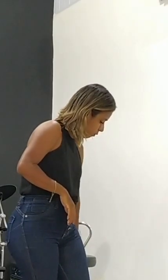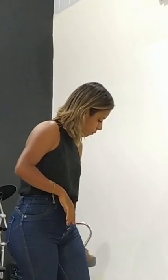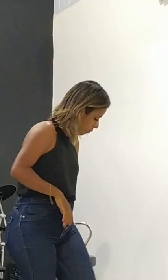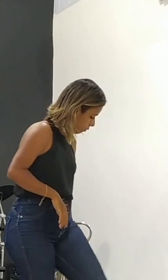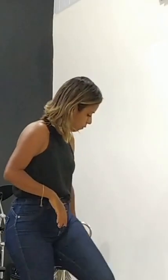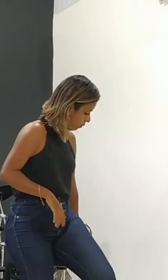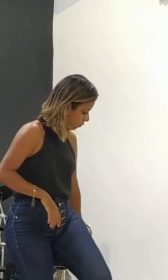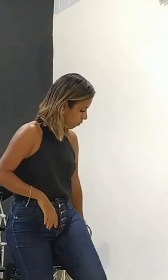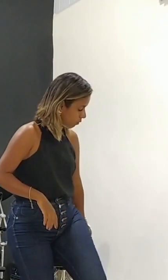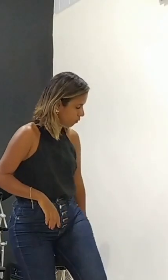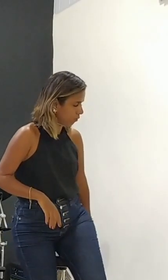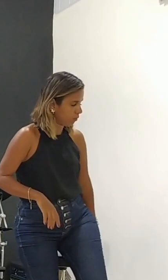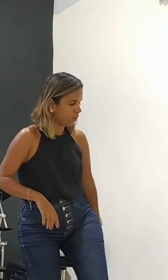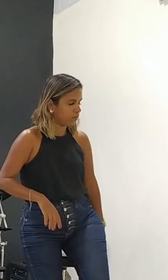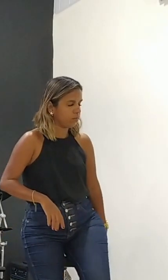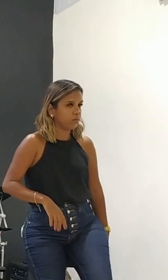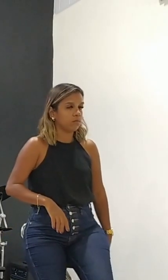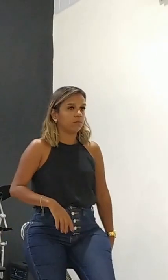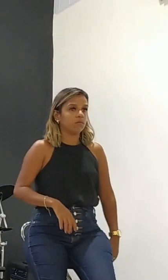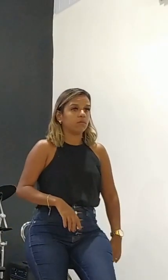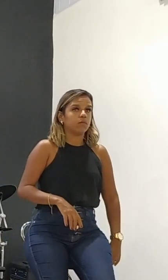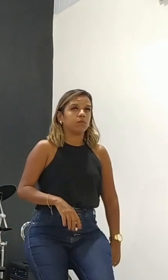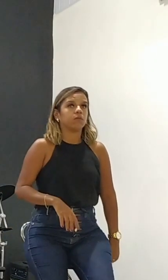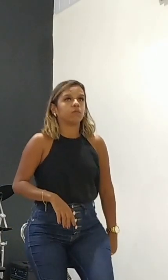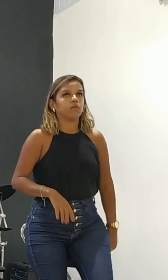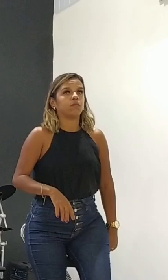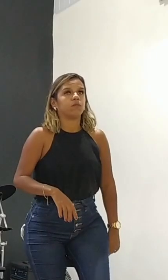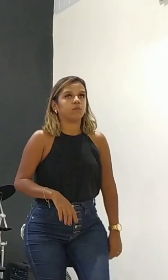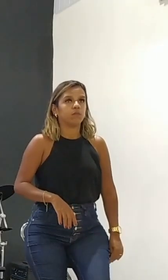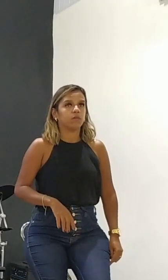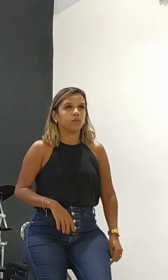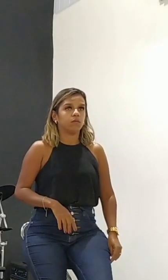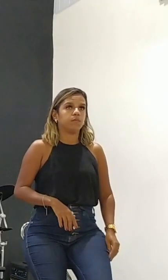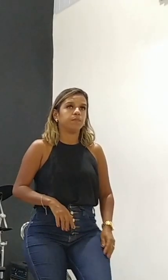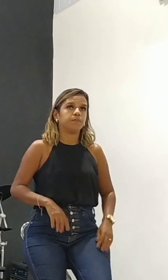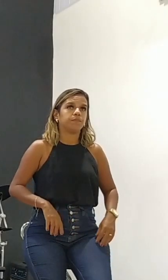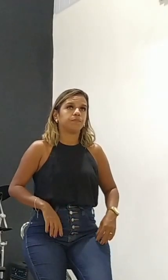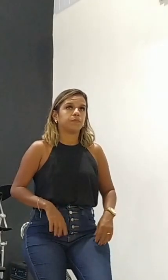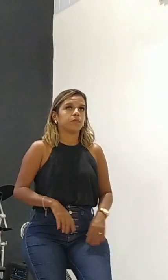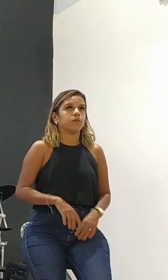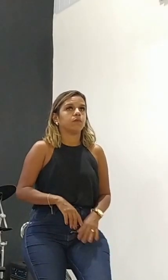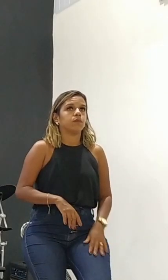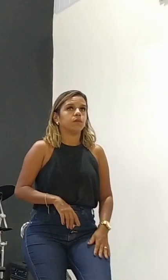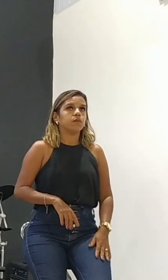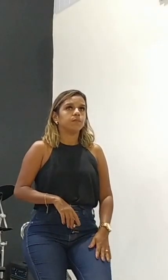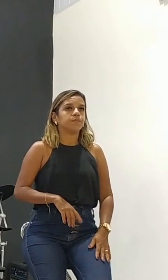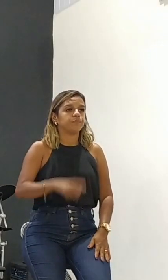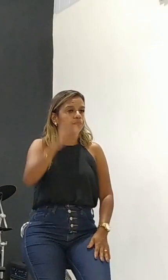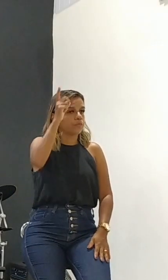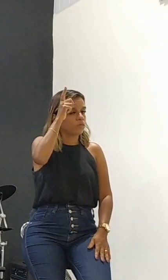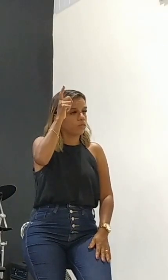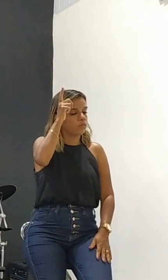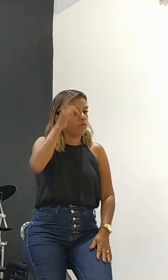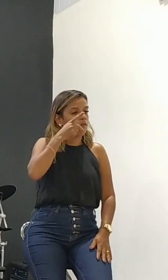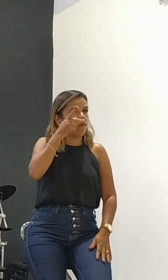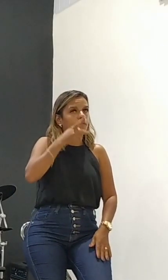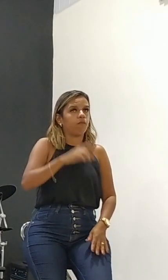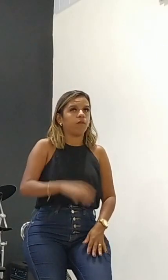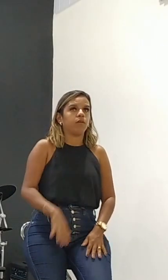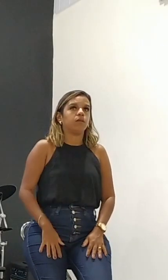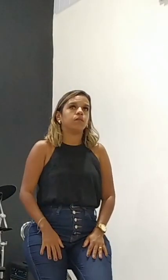diz assim o texto: Sanbalate e Gesem enviaram a dizer: vem e